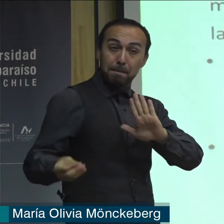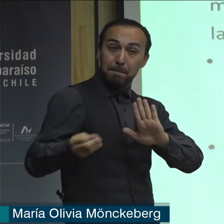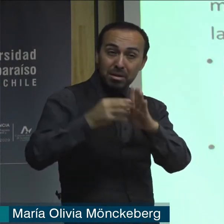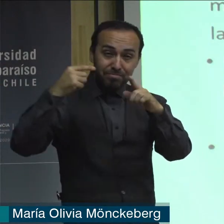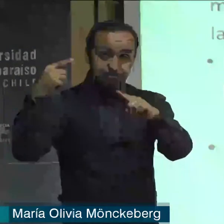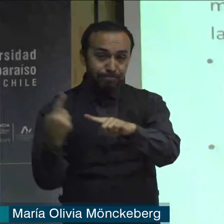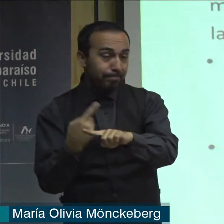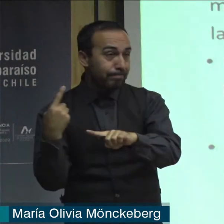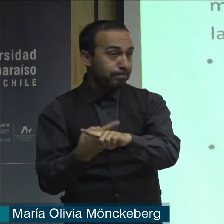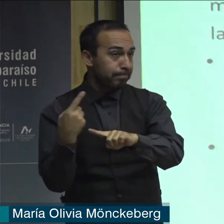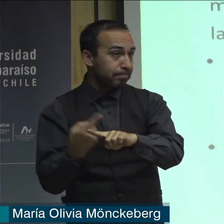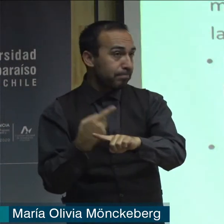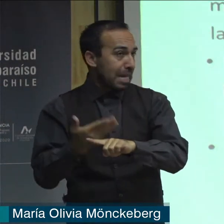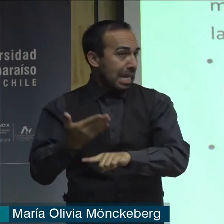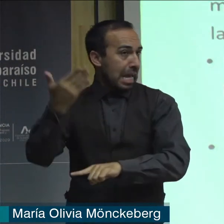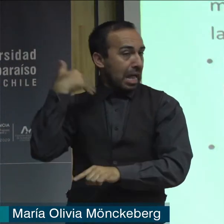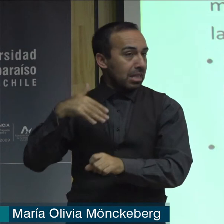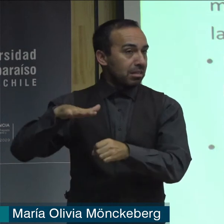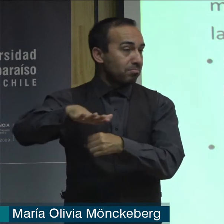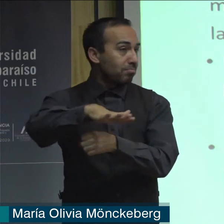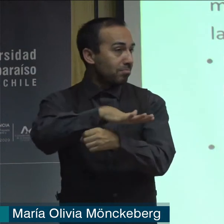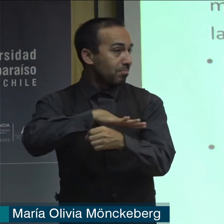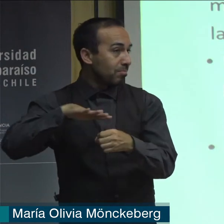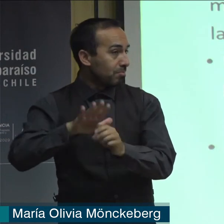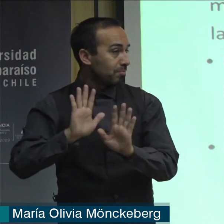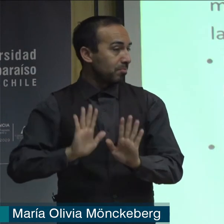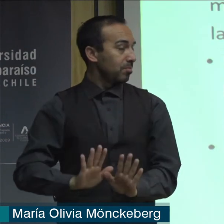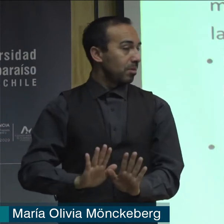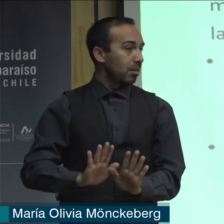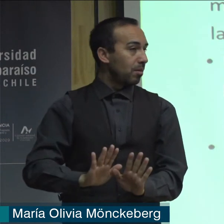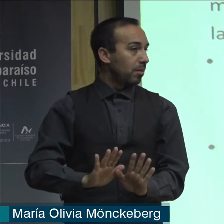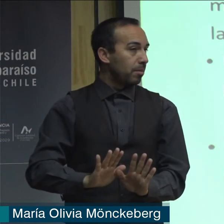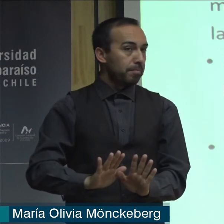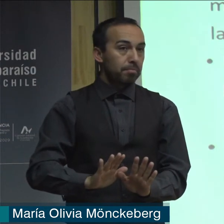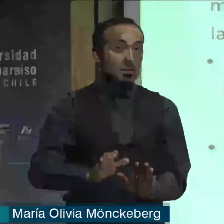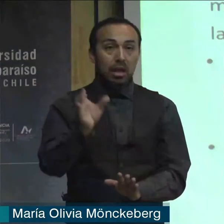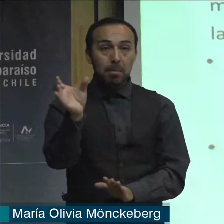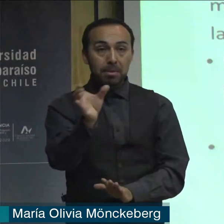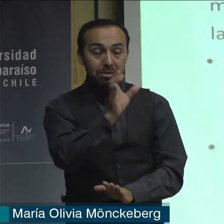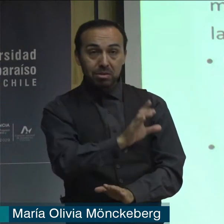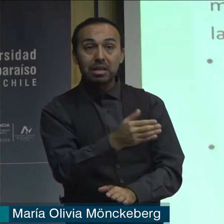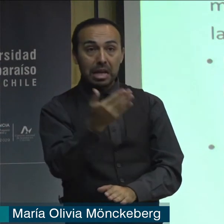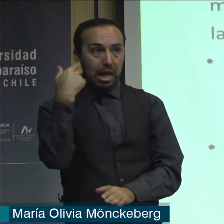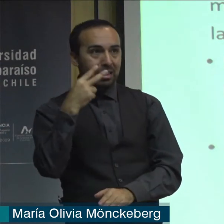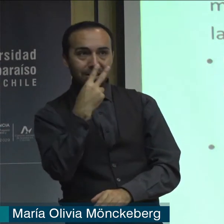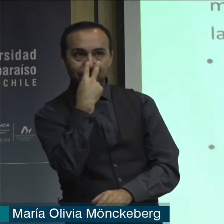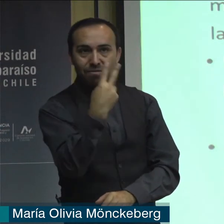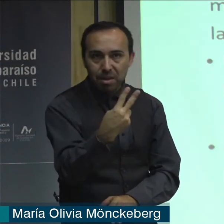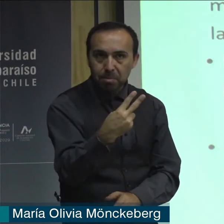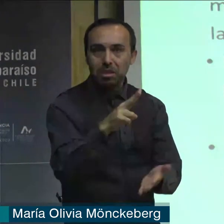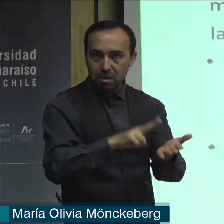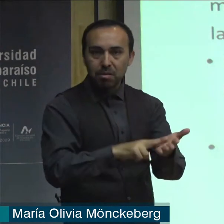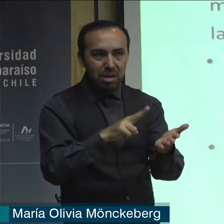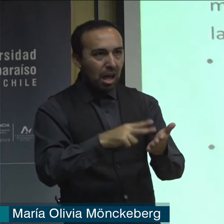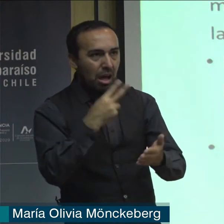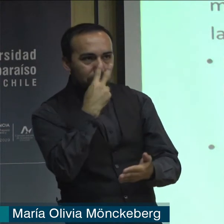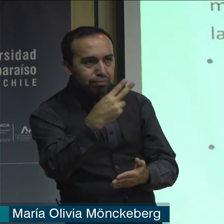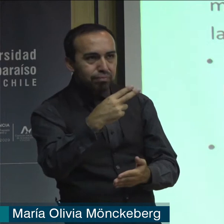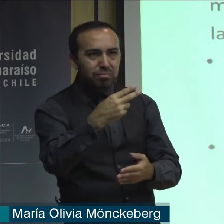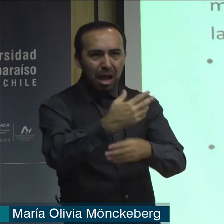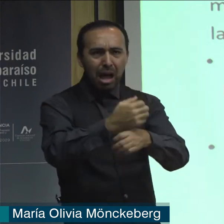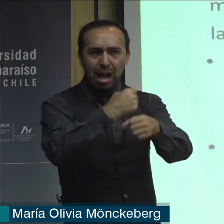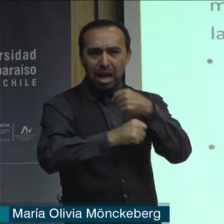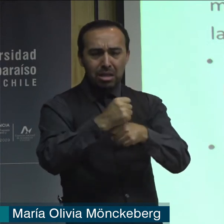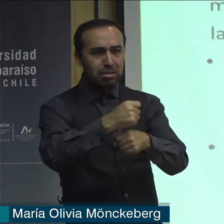a los que los que lo vivimos teníamos la percepción